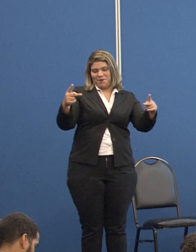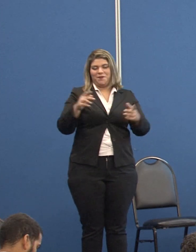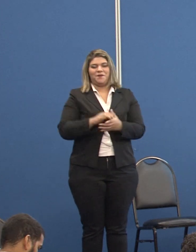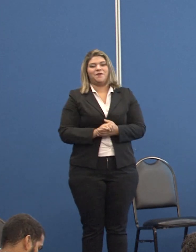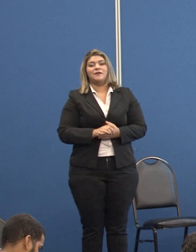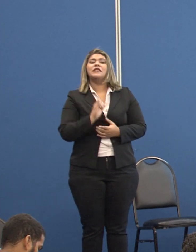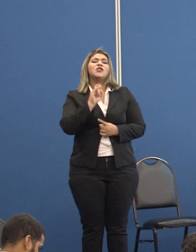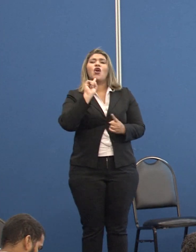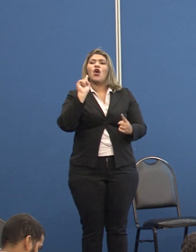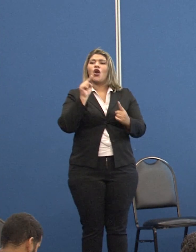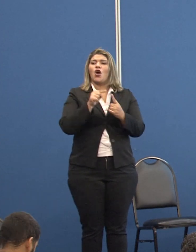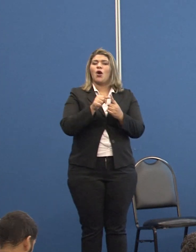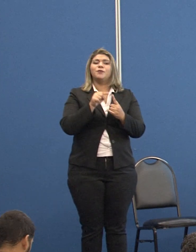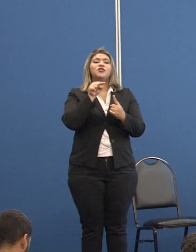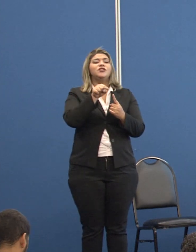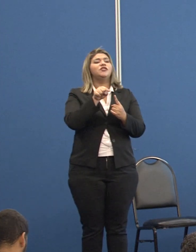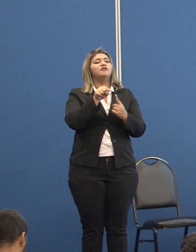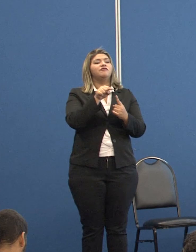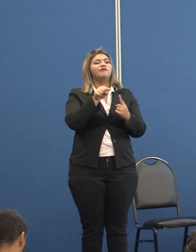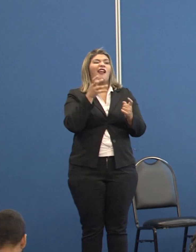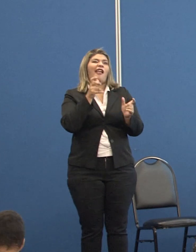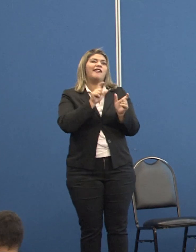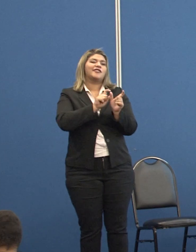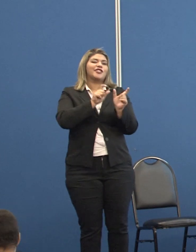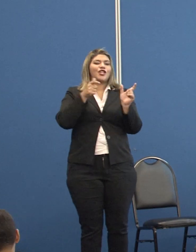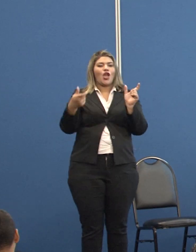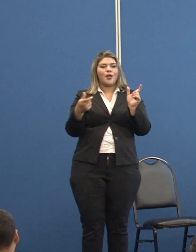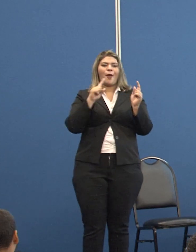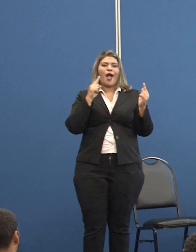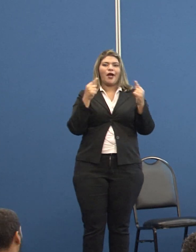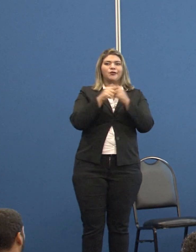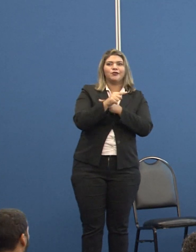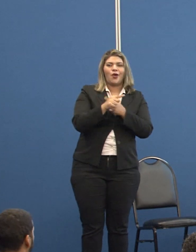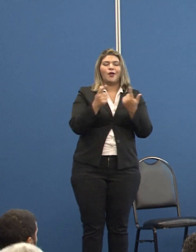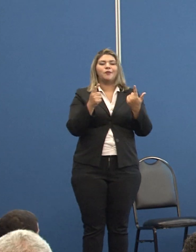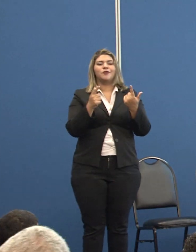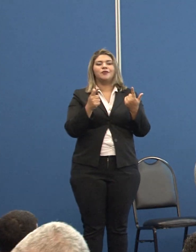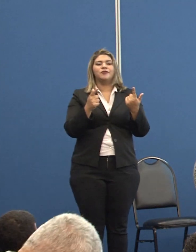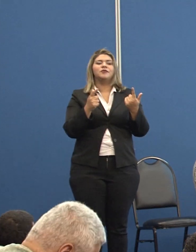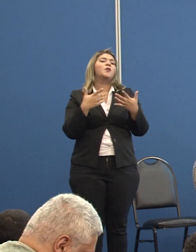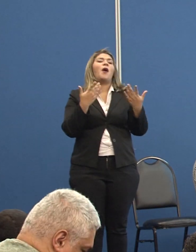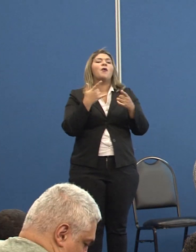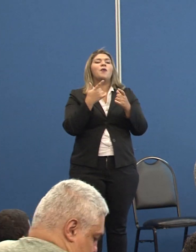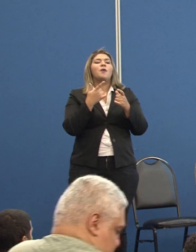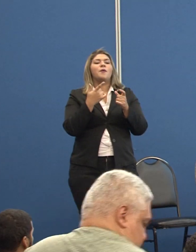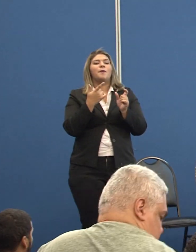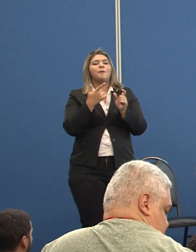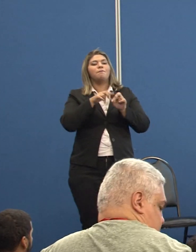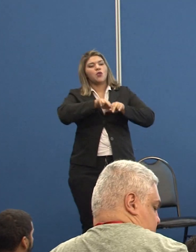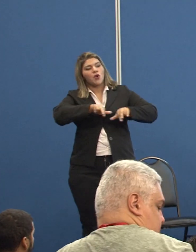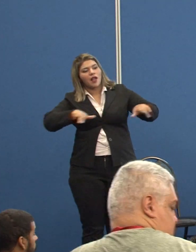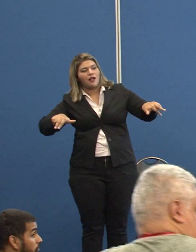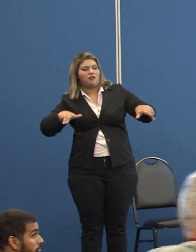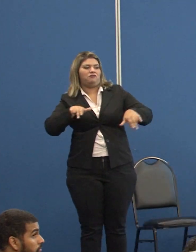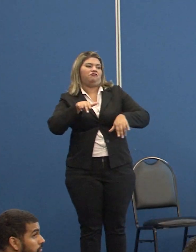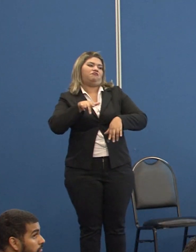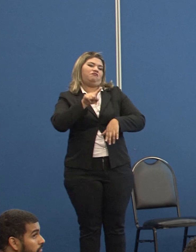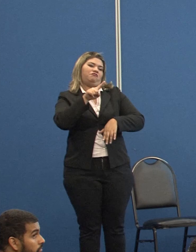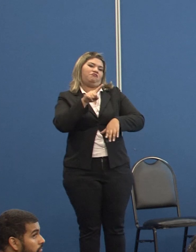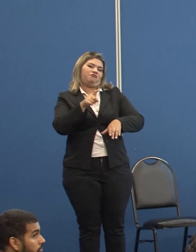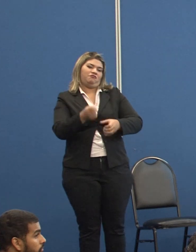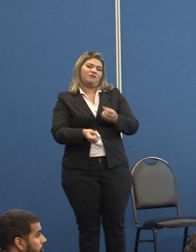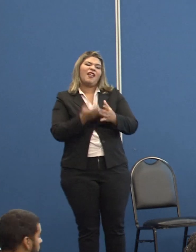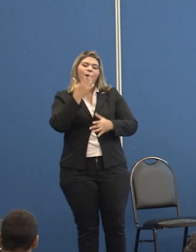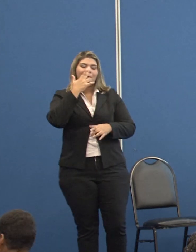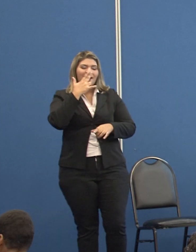for trabalhar sinônimo, antônimo, plural, você vai construindo com ele essas palavras. É como se fosse um alfabeto